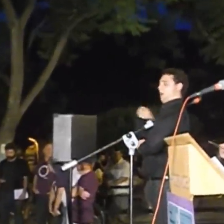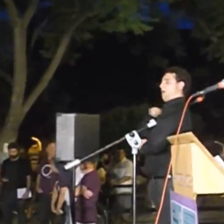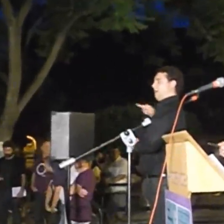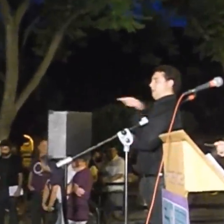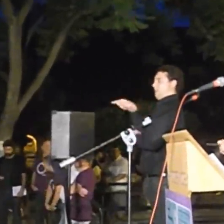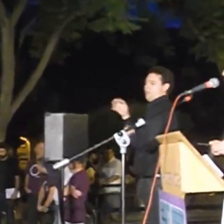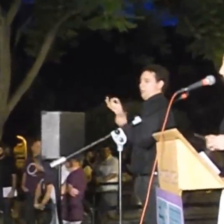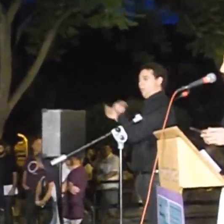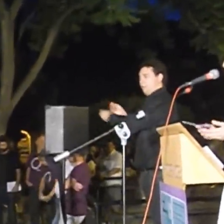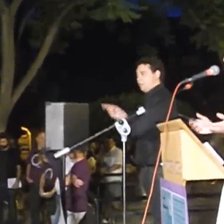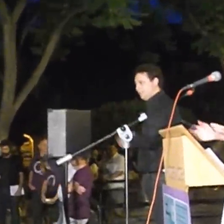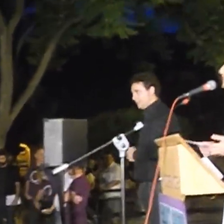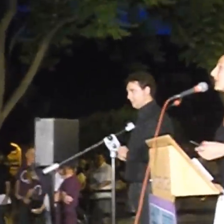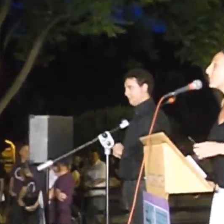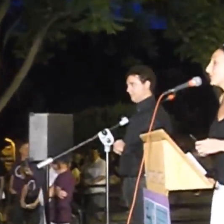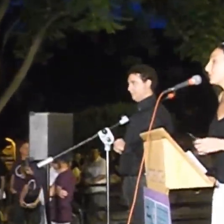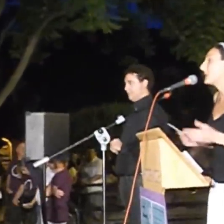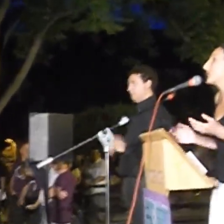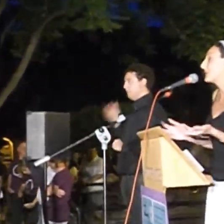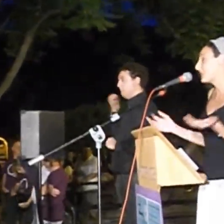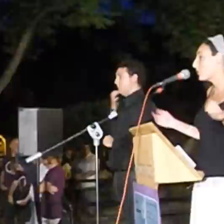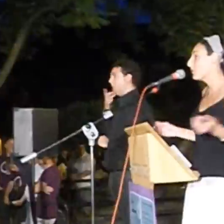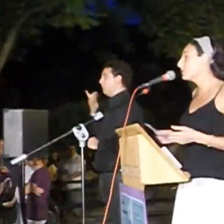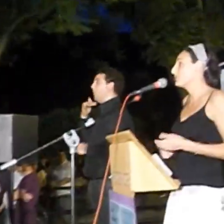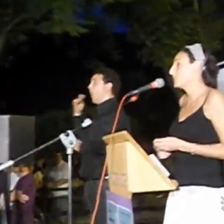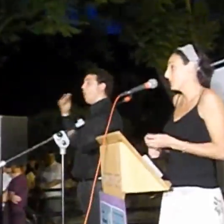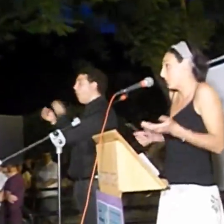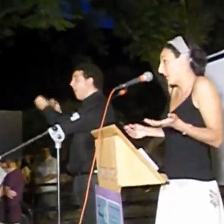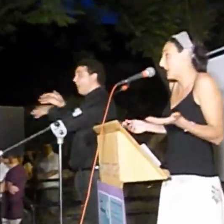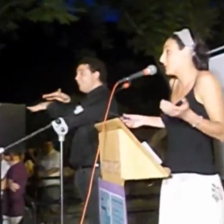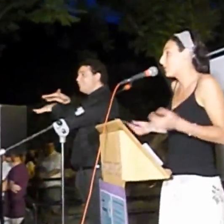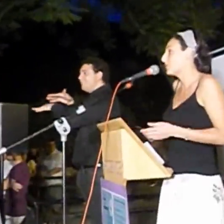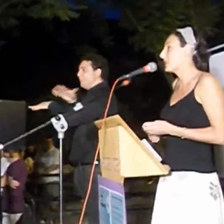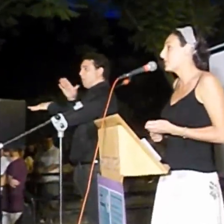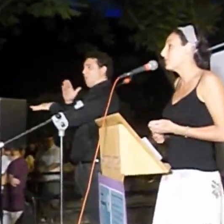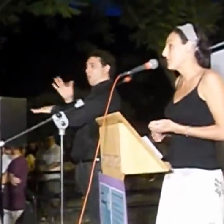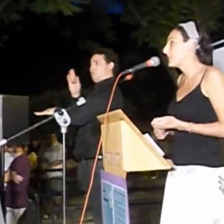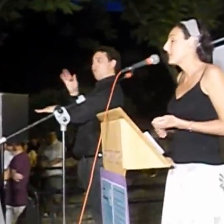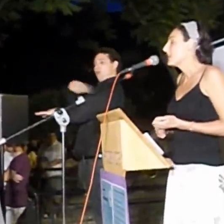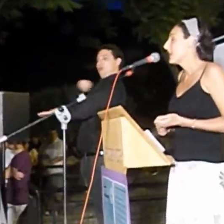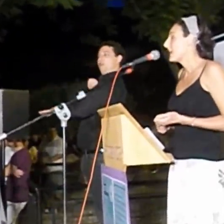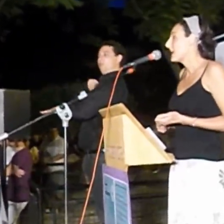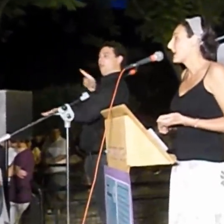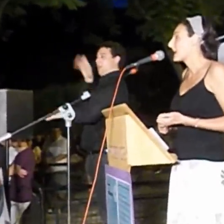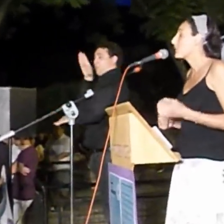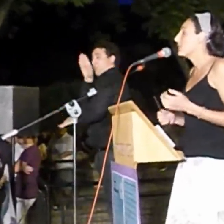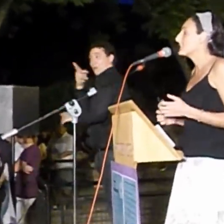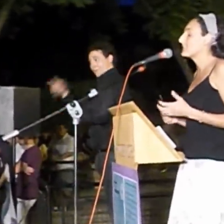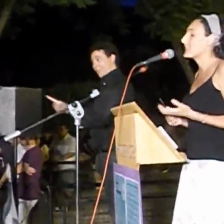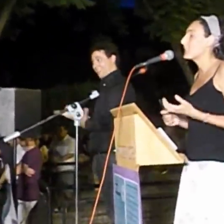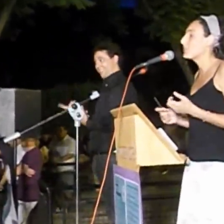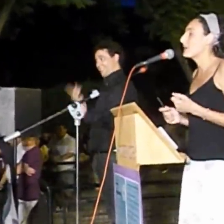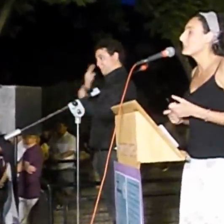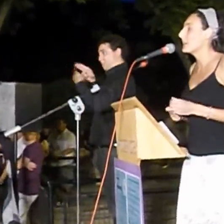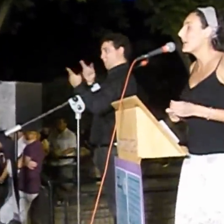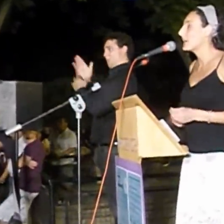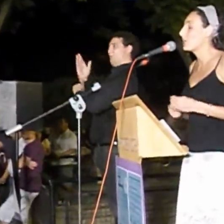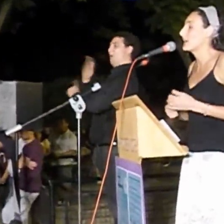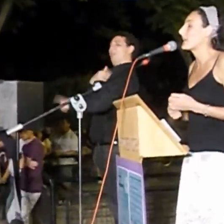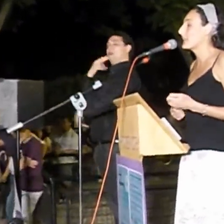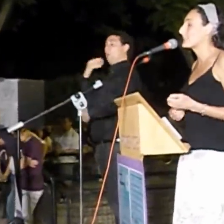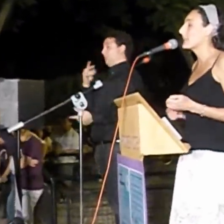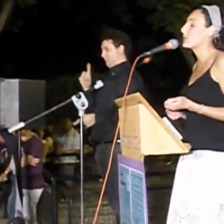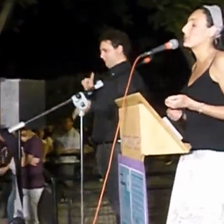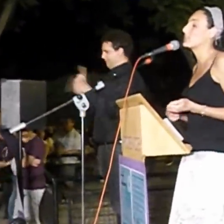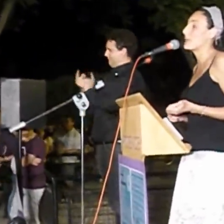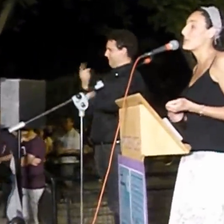tramando Si estuvieran tramando algo que nos viniera bien a todos pues por qué lo esconden no eh claro este tratado lo van a sacar